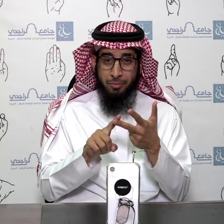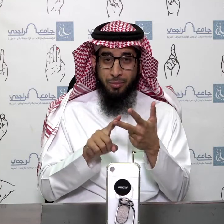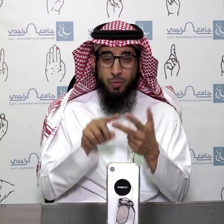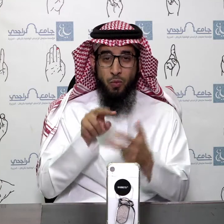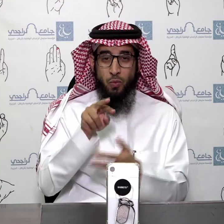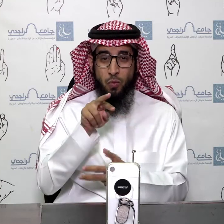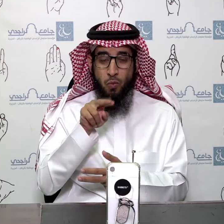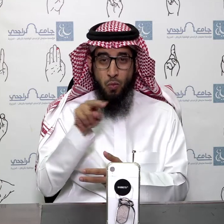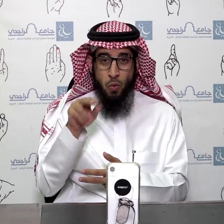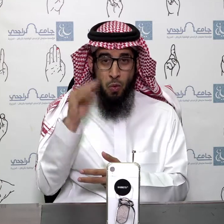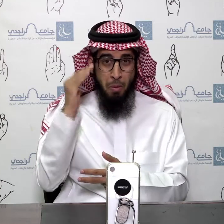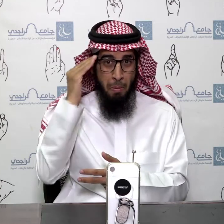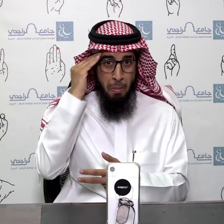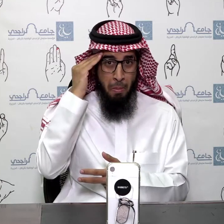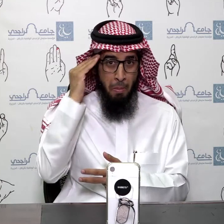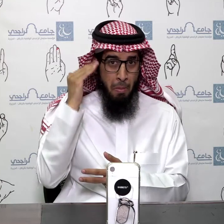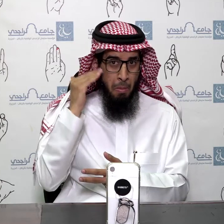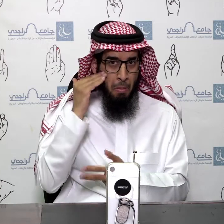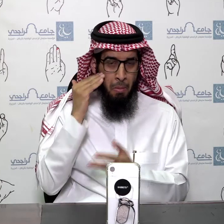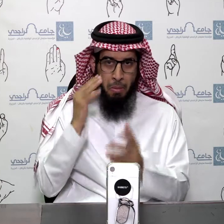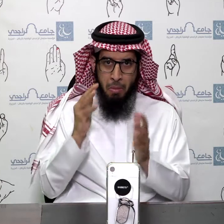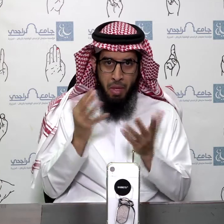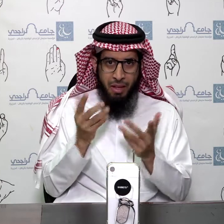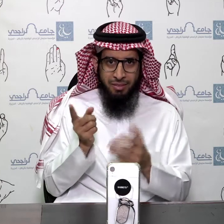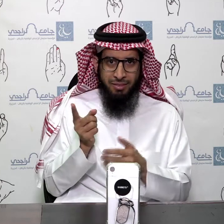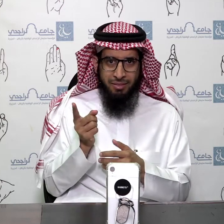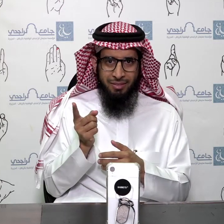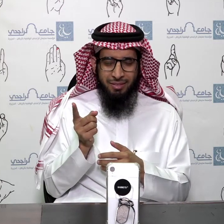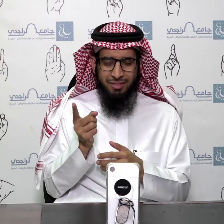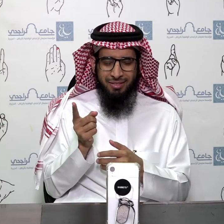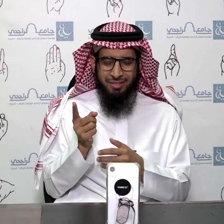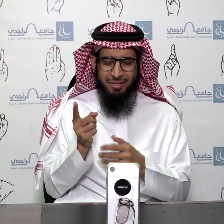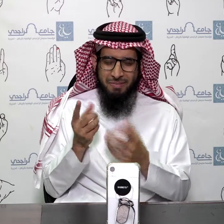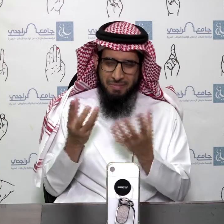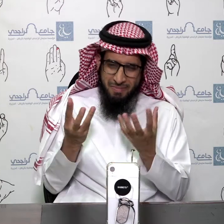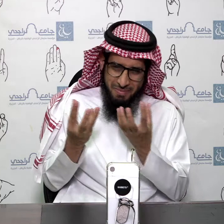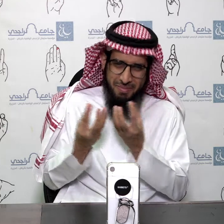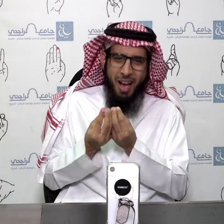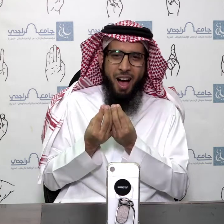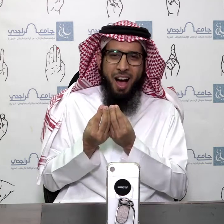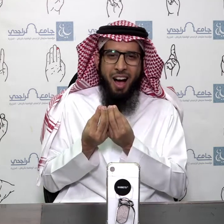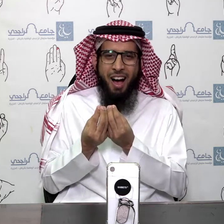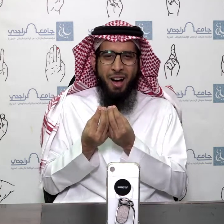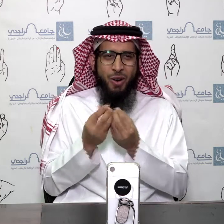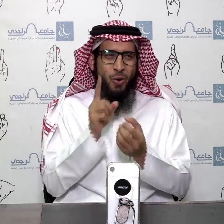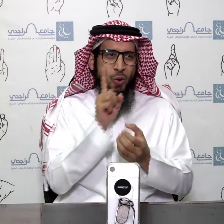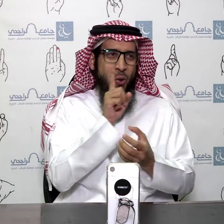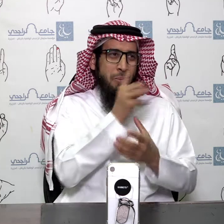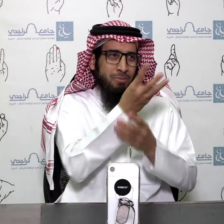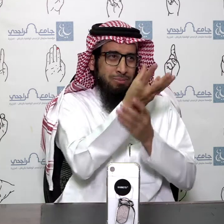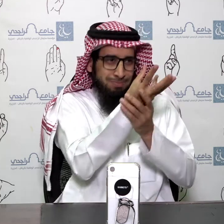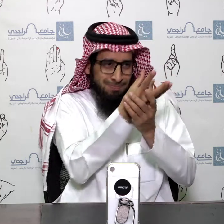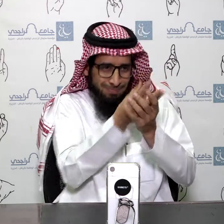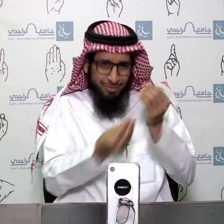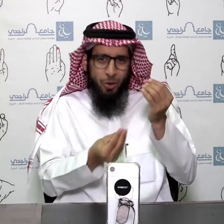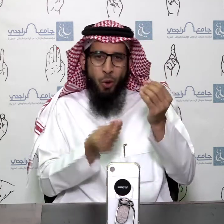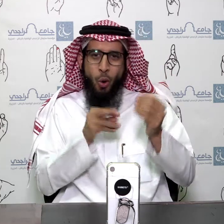هي الأخت التي شاركتك مكان النشأة، وعاشت معك الحلو والمر